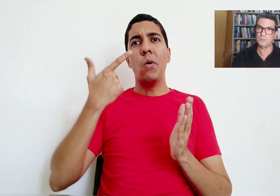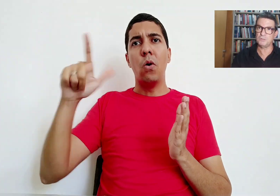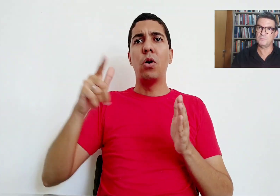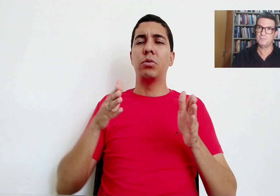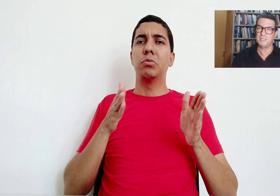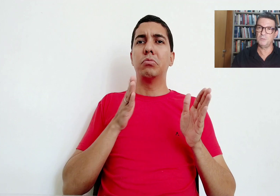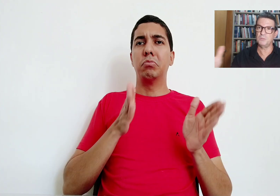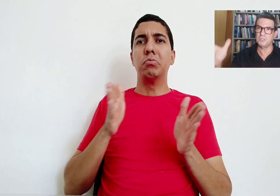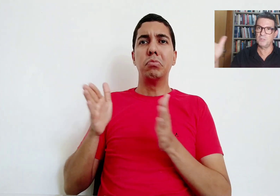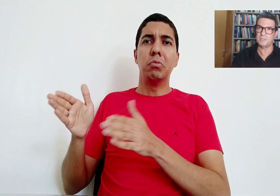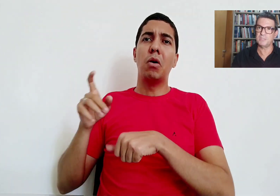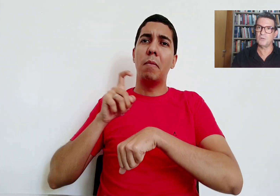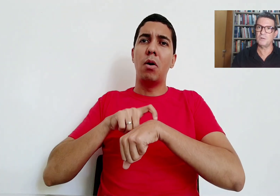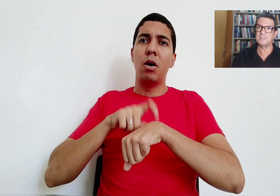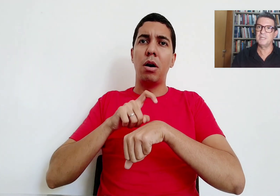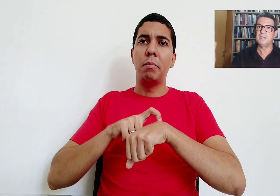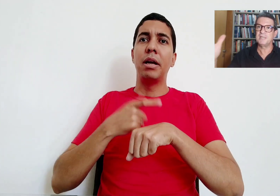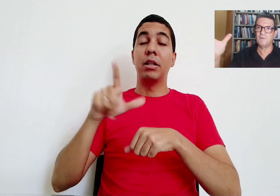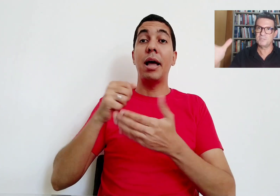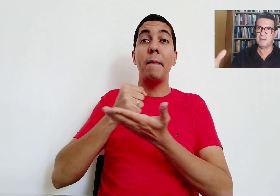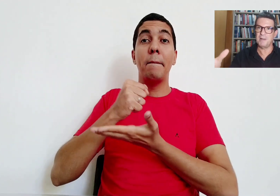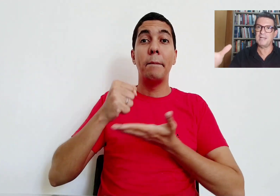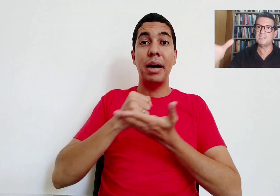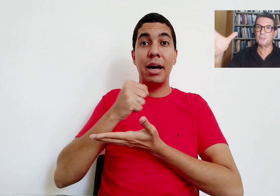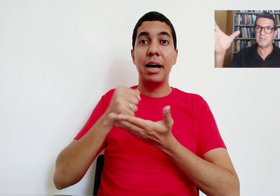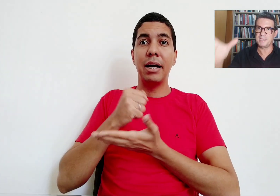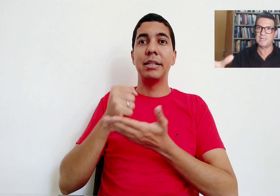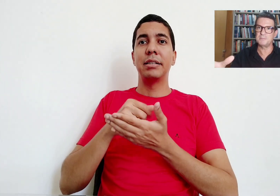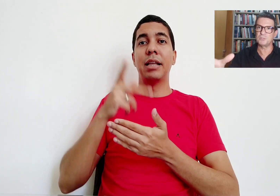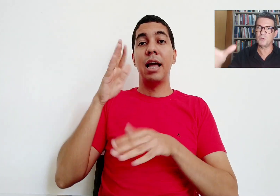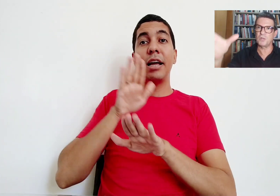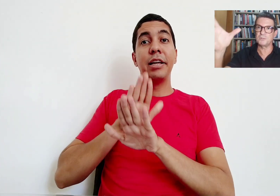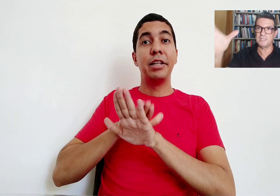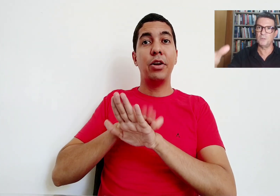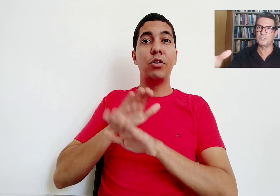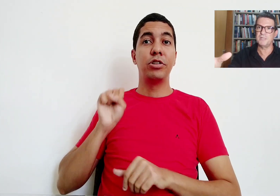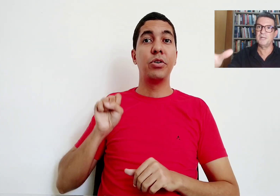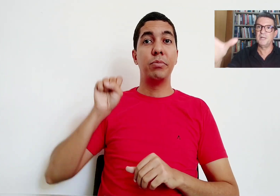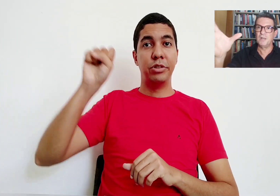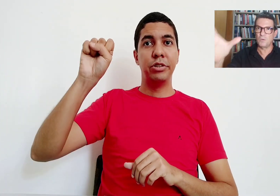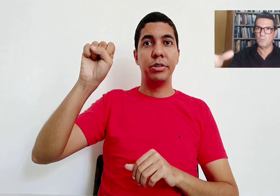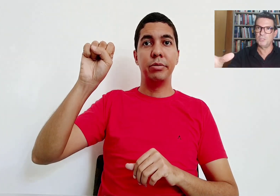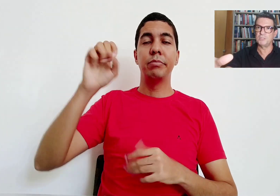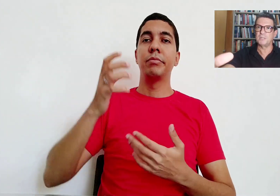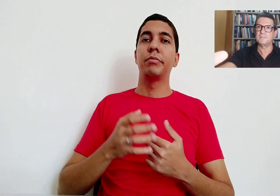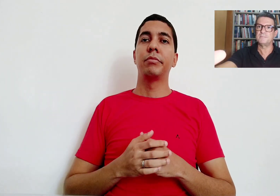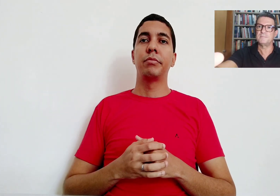em outros períodos, em outras obras, que vão ser a base do materialismo histórico, da ideologia comunista.